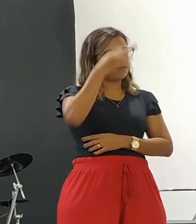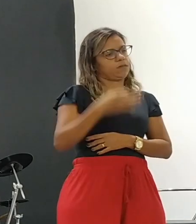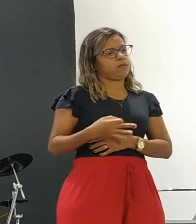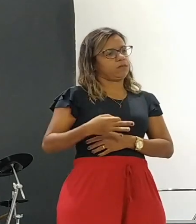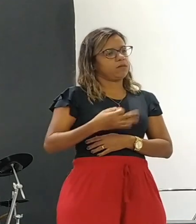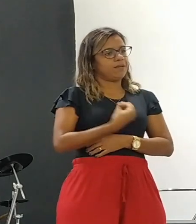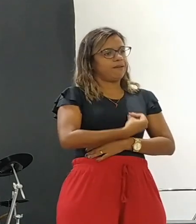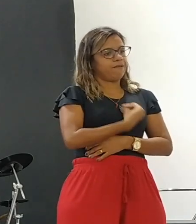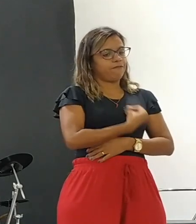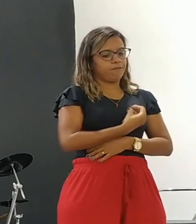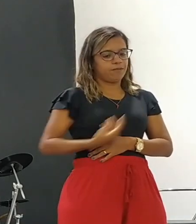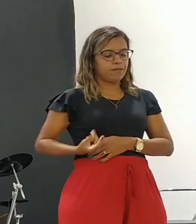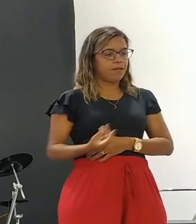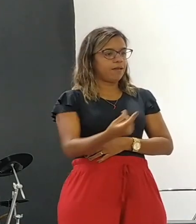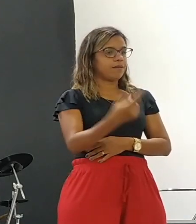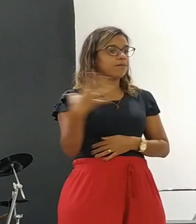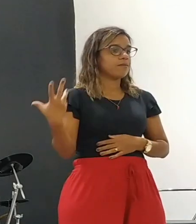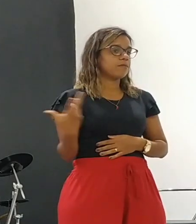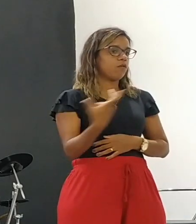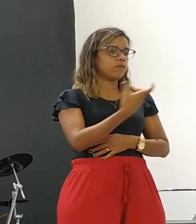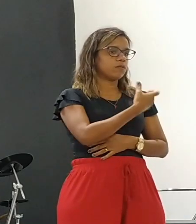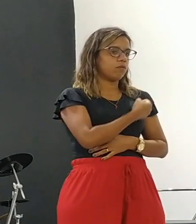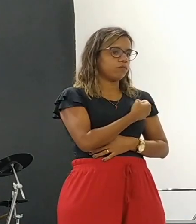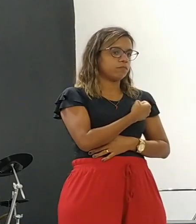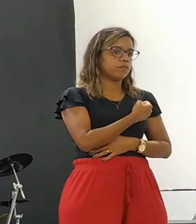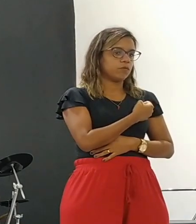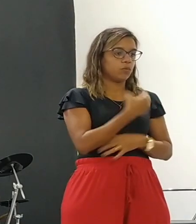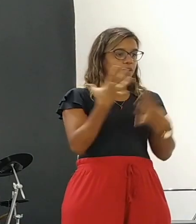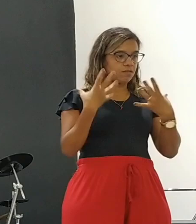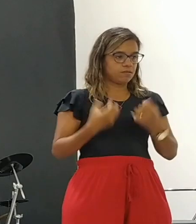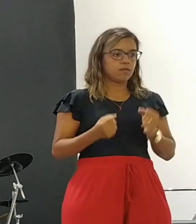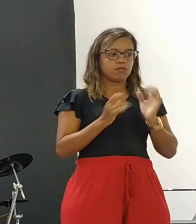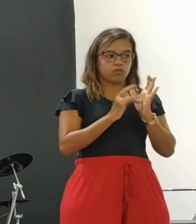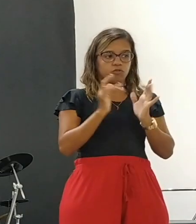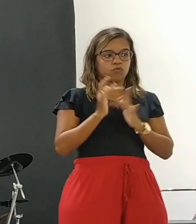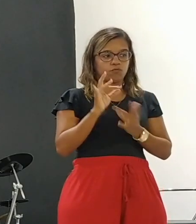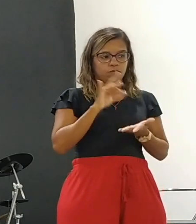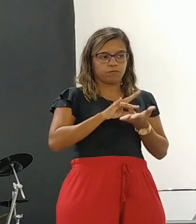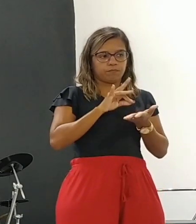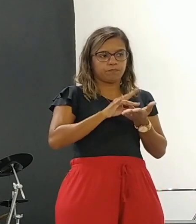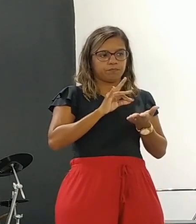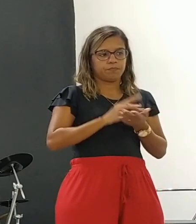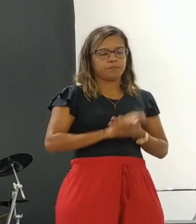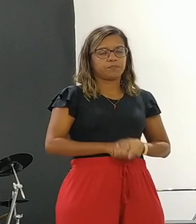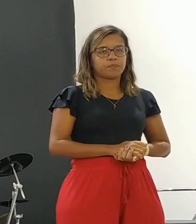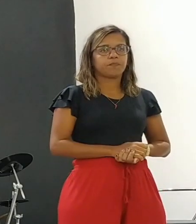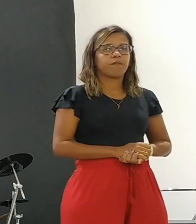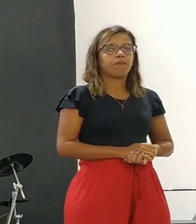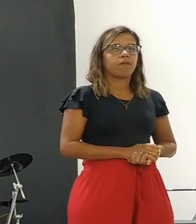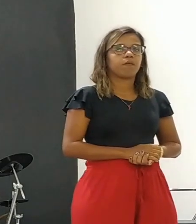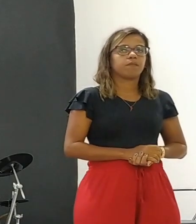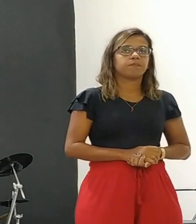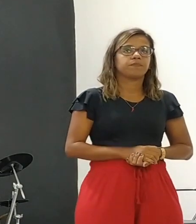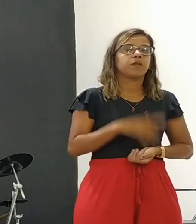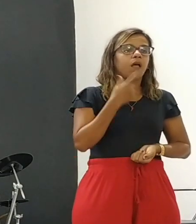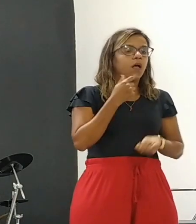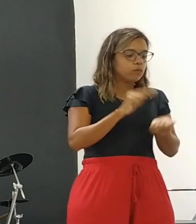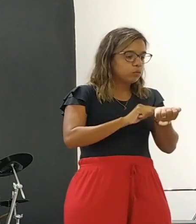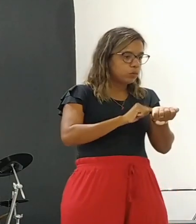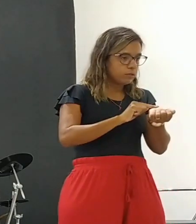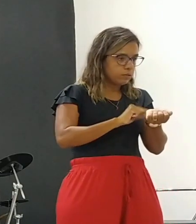da vida eterna da salvação. Aleluia. Louvado seja o nome do Senhor. Tomaram esse sangue, passaram sobre